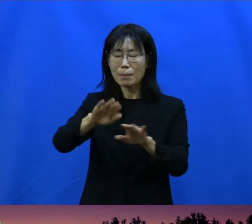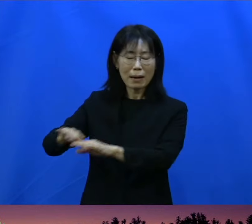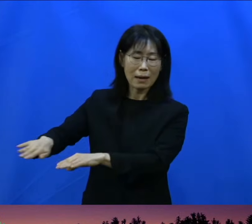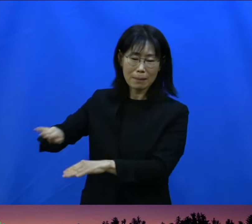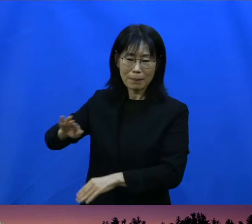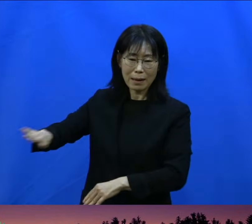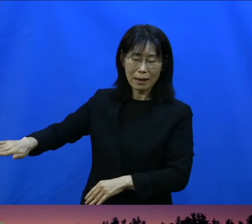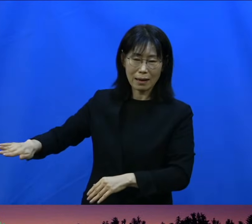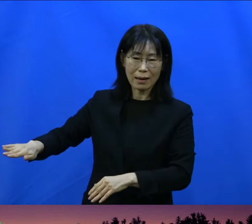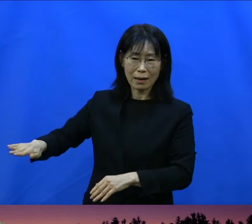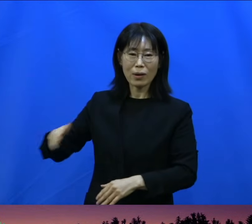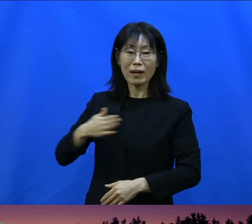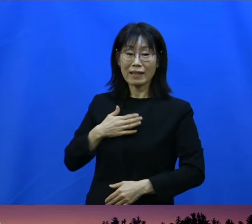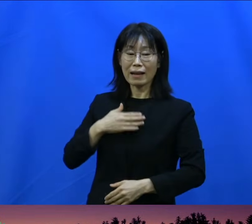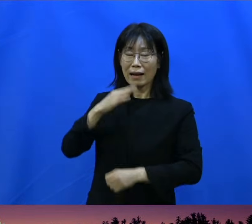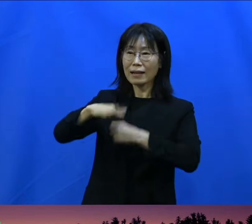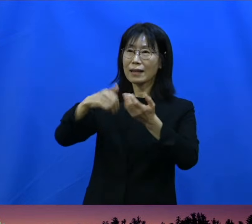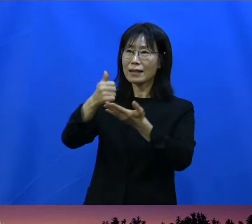분향을 강행합니다.